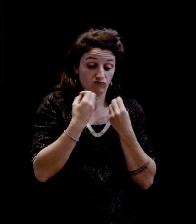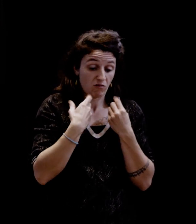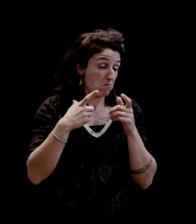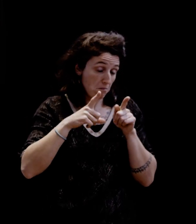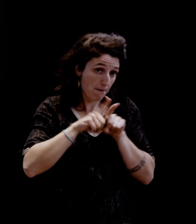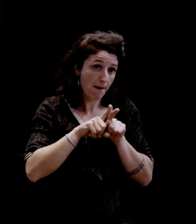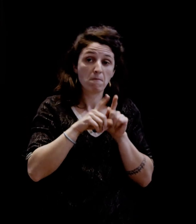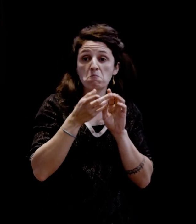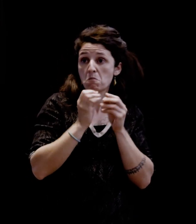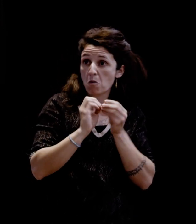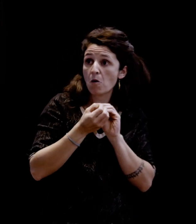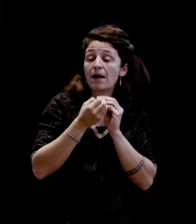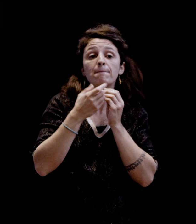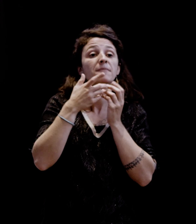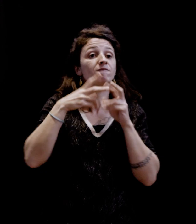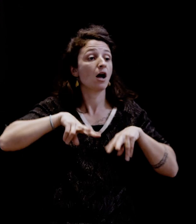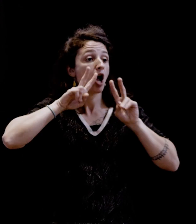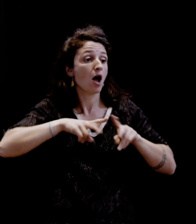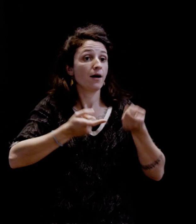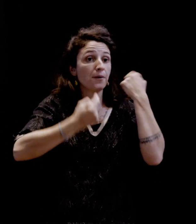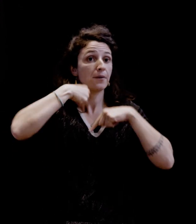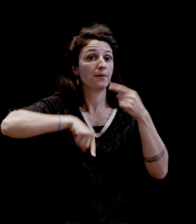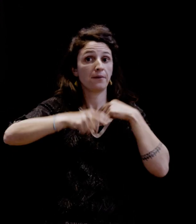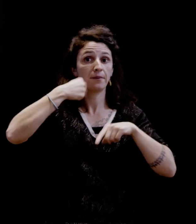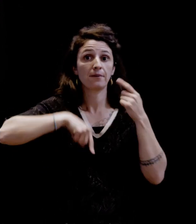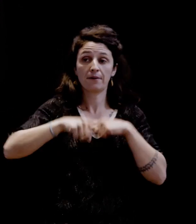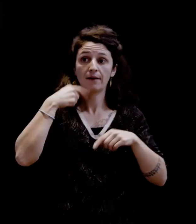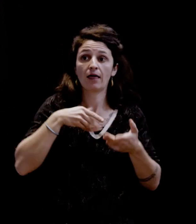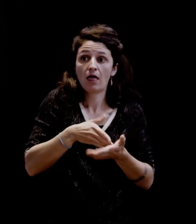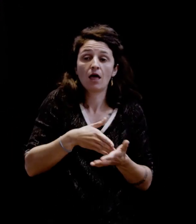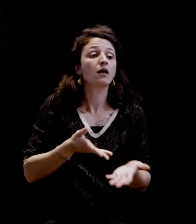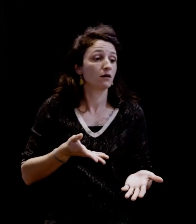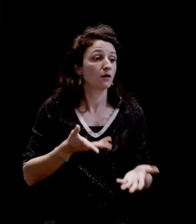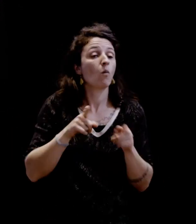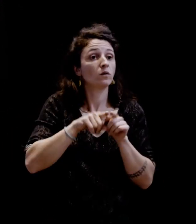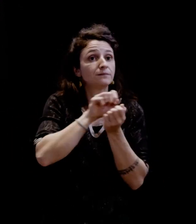difficultés de ventilation et les difficultés de mastication.